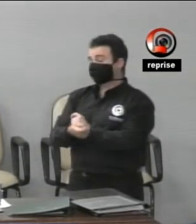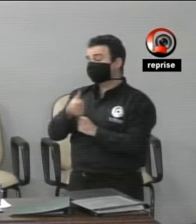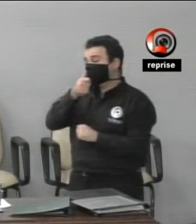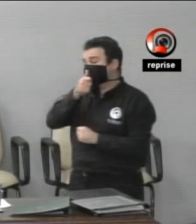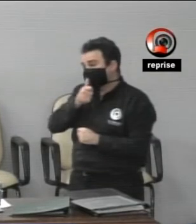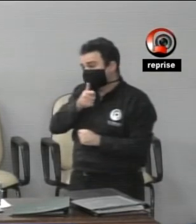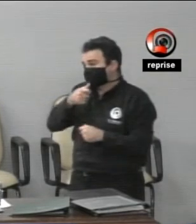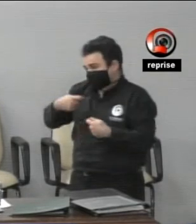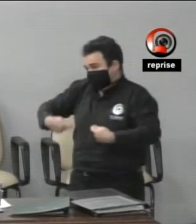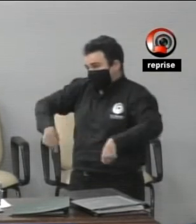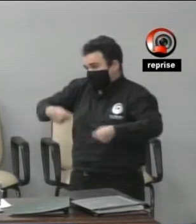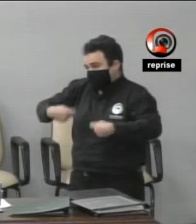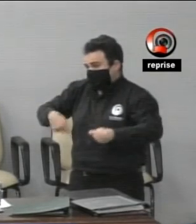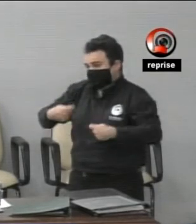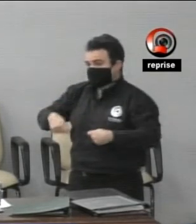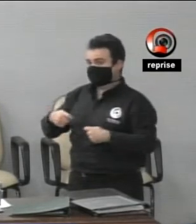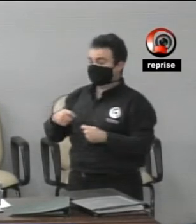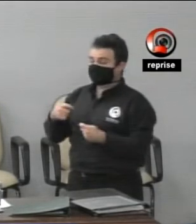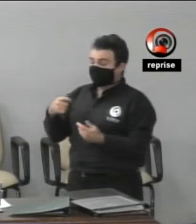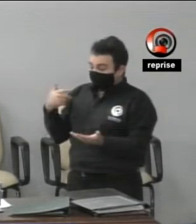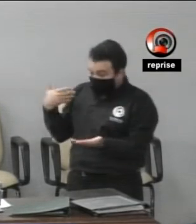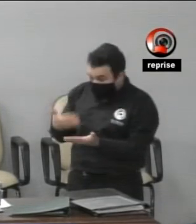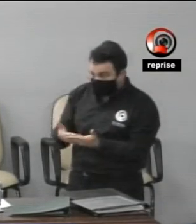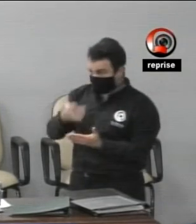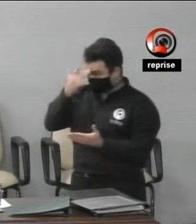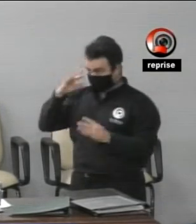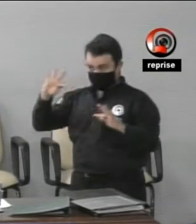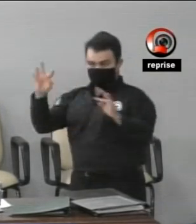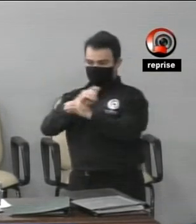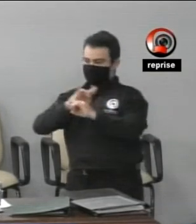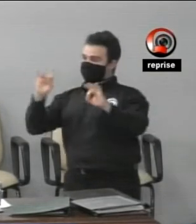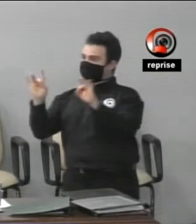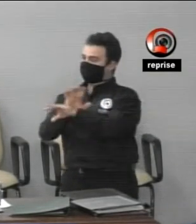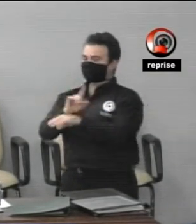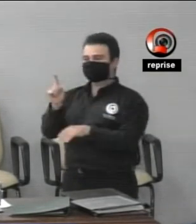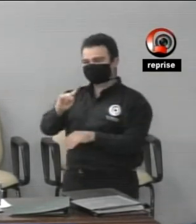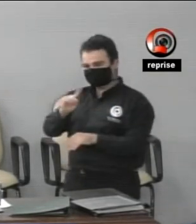não conseguiram se adequar exatamente, porque tem ainda as dificuldades